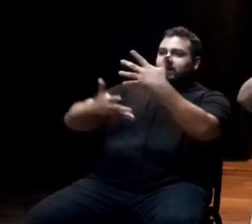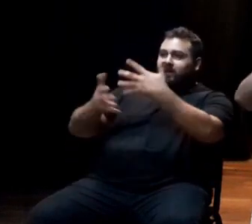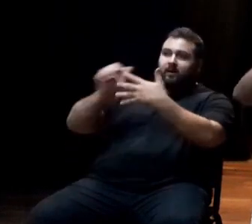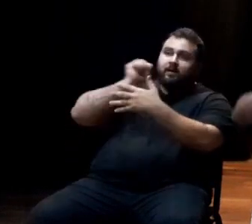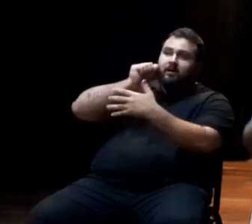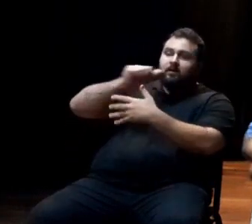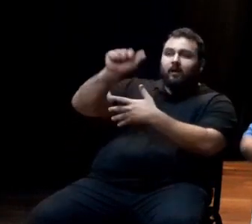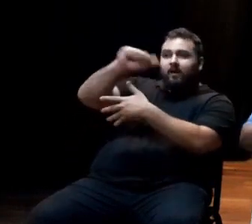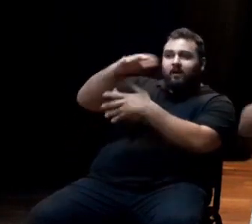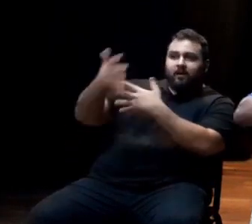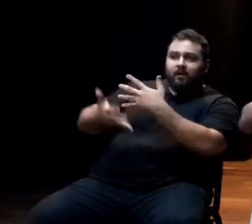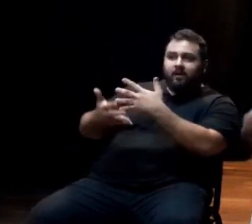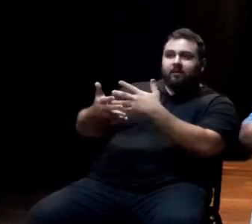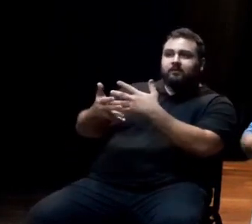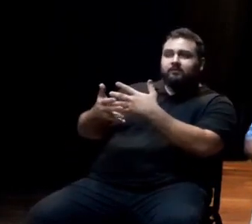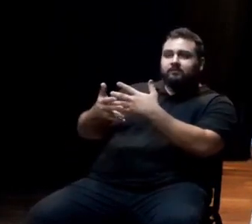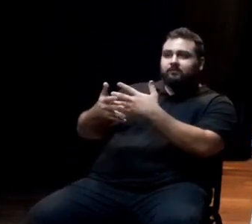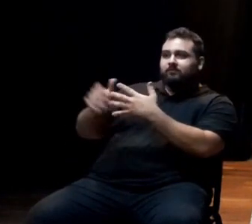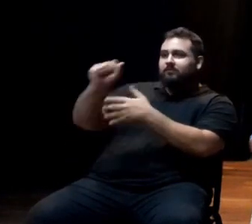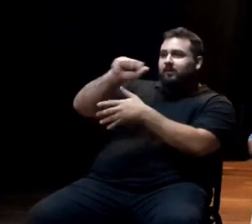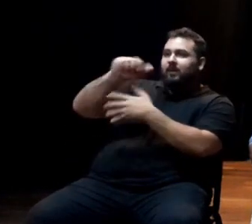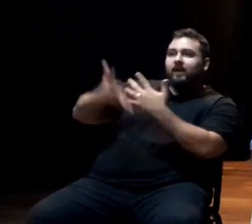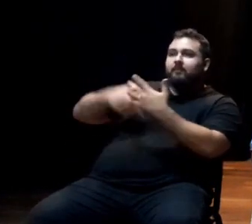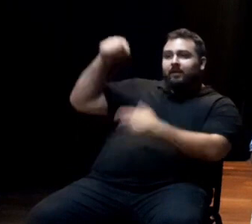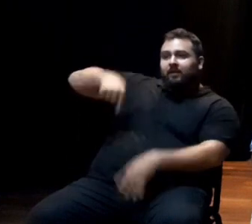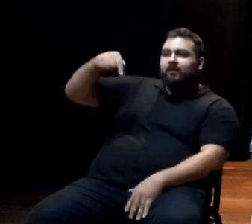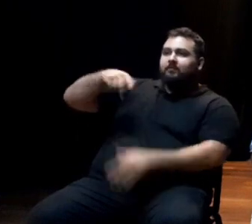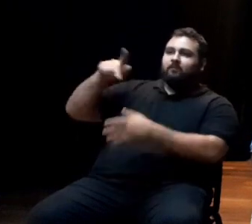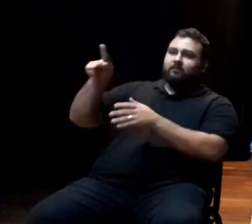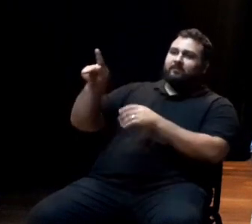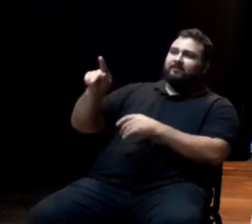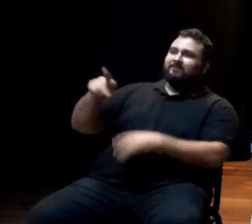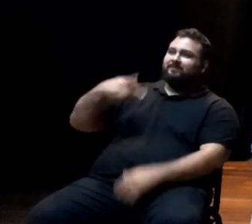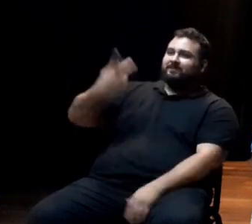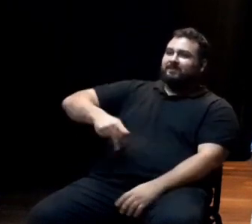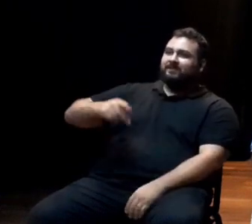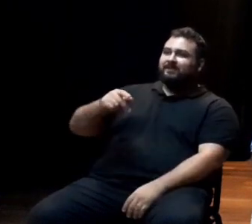É para ouvinte do Brasil, é português. reconhecida no Brasil.